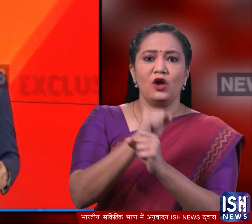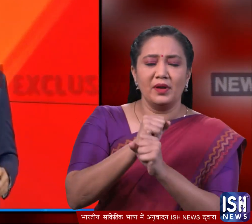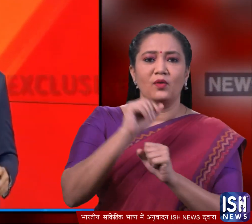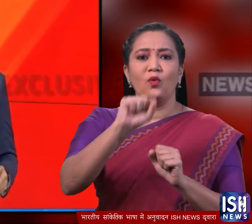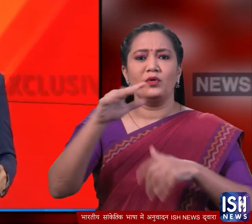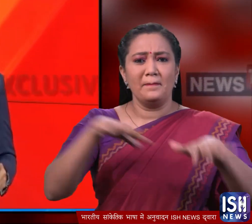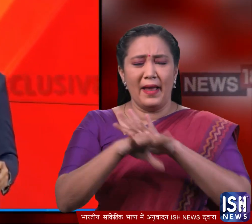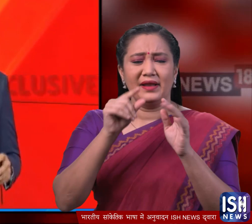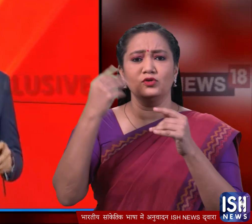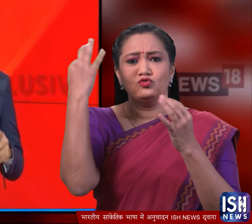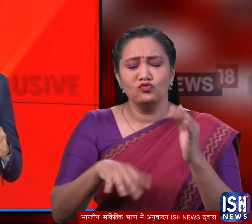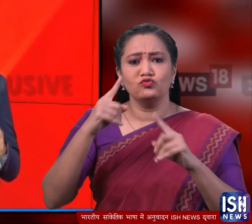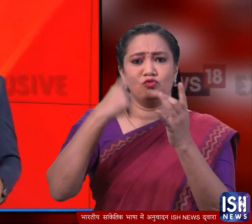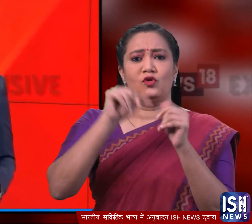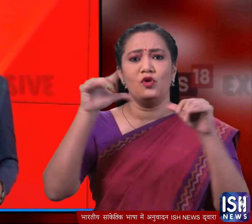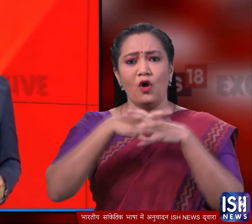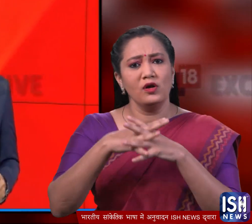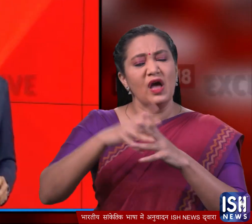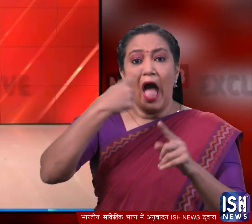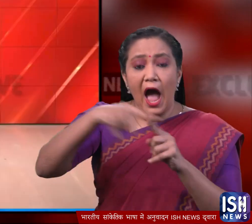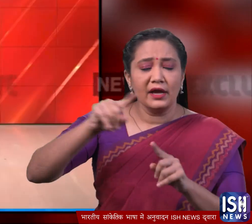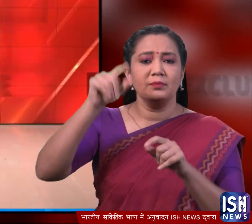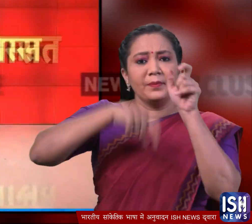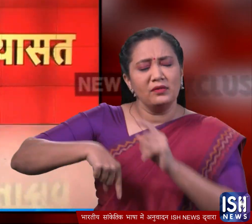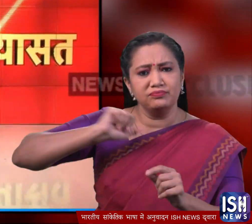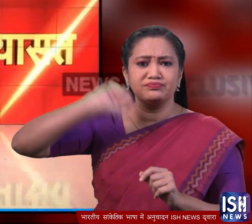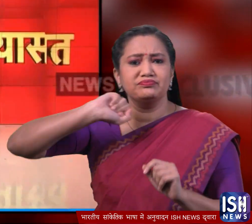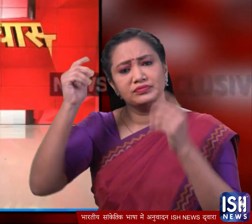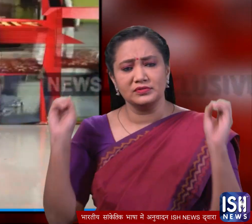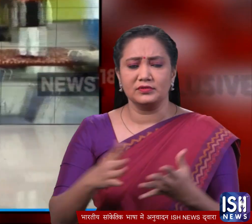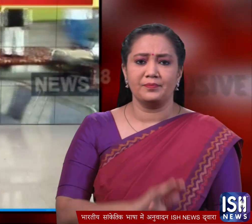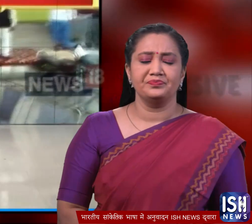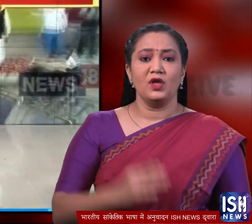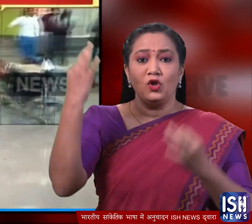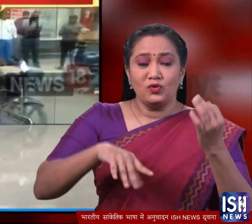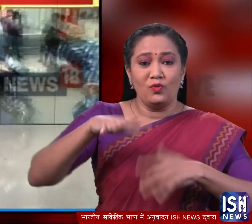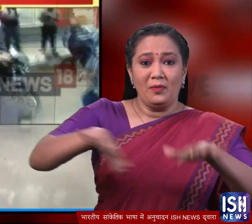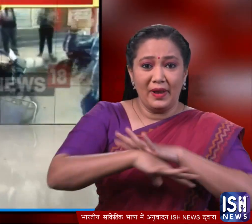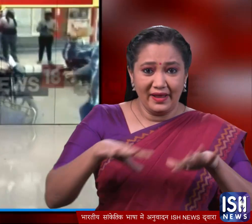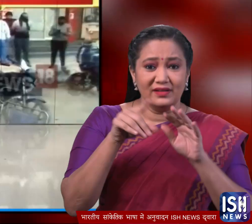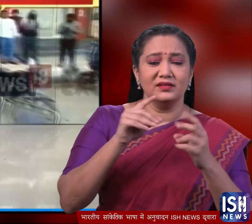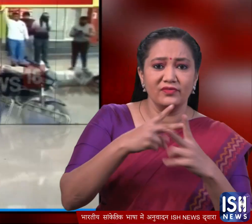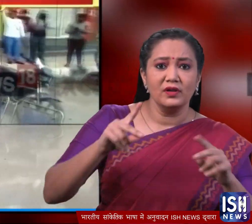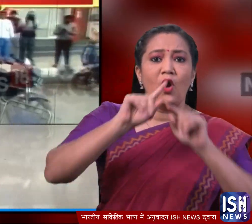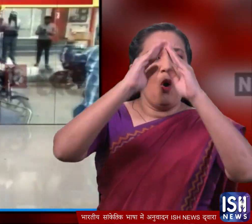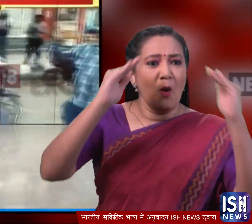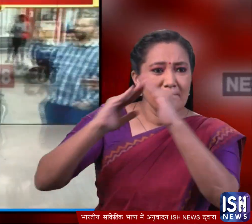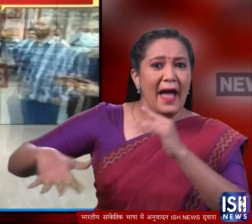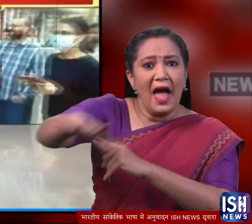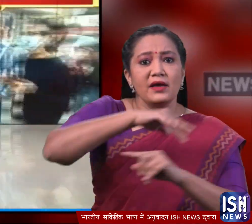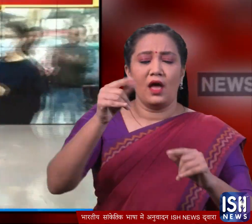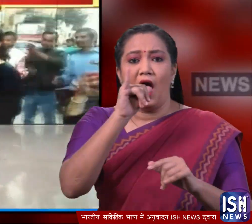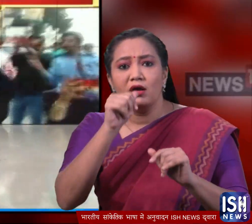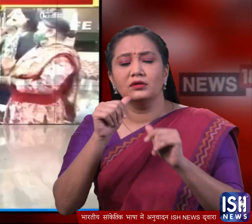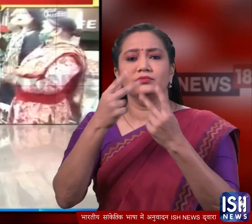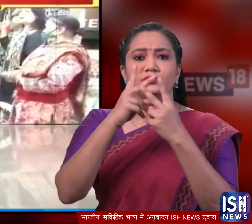की नई आबकारी नीति के विरोध में प्रदर्शन शुरू हो गए। लोगों का आरोप है कि नई आबकारी नीति की वजह से रिहायशी इलाकों में भी शराब की दुकानें खोली जा रही